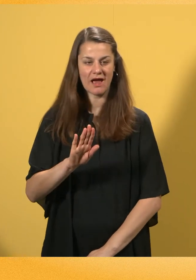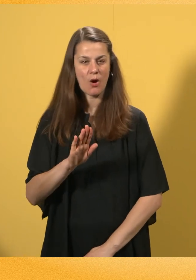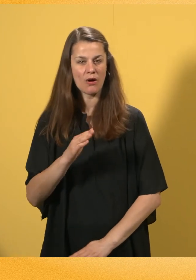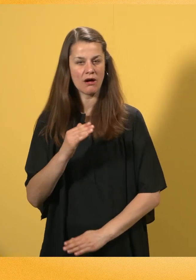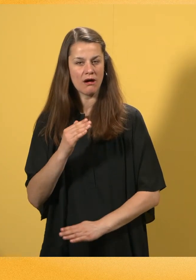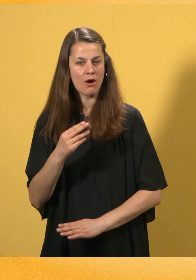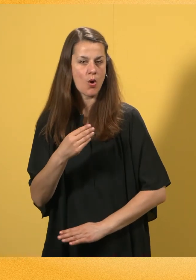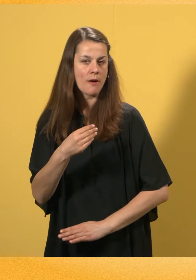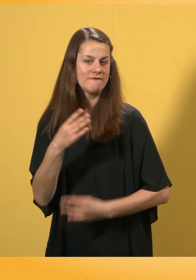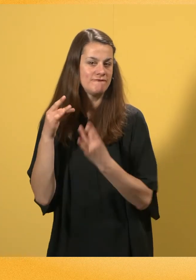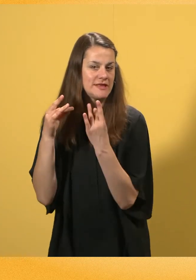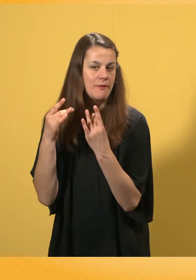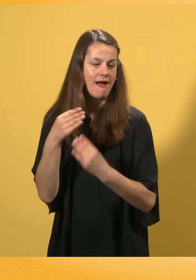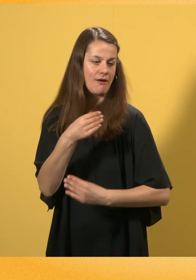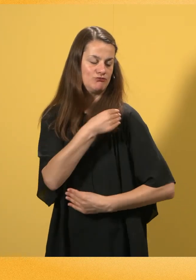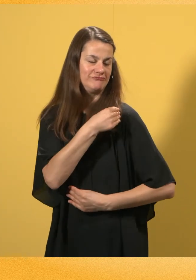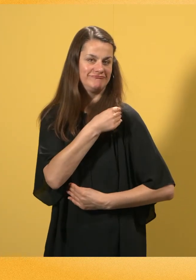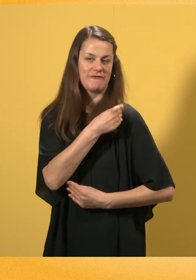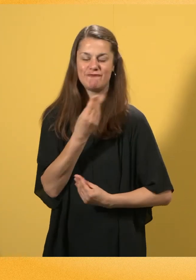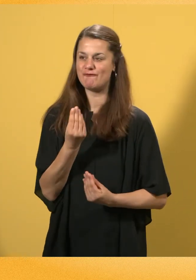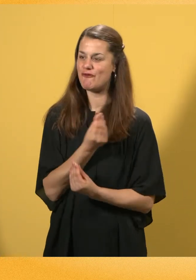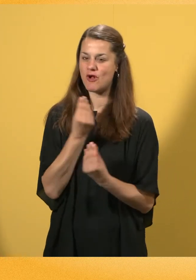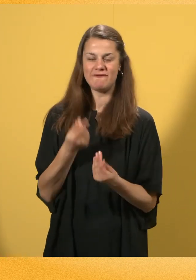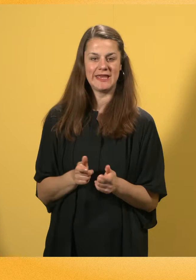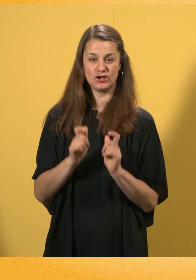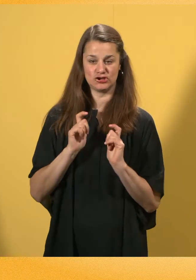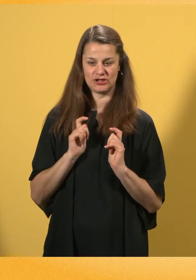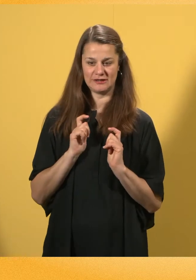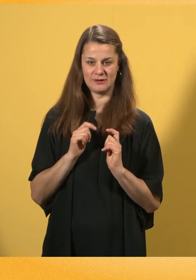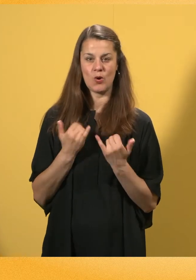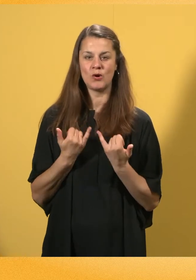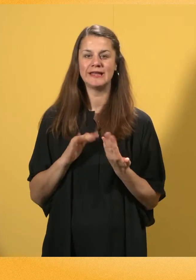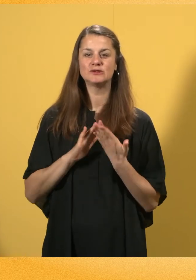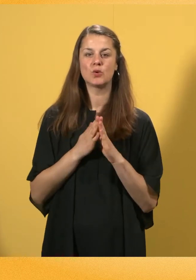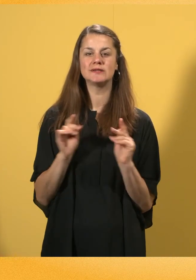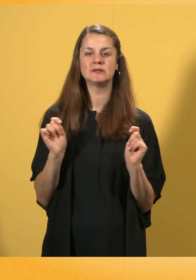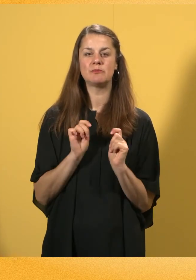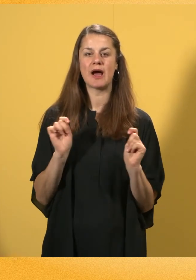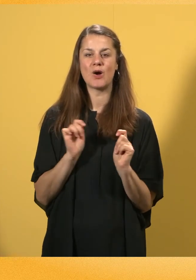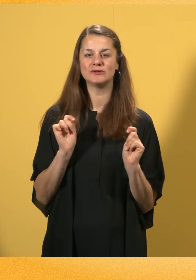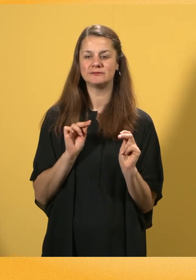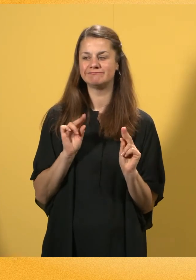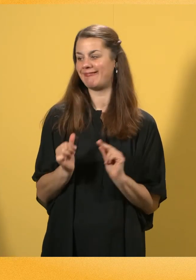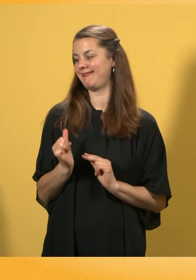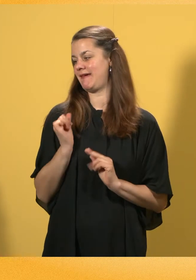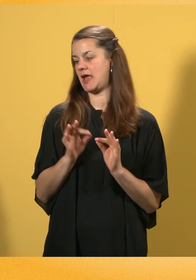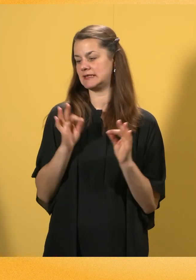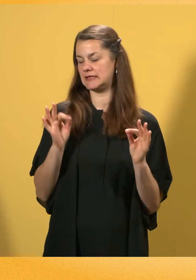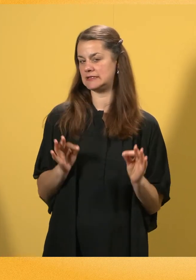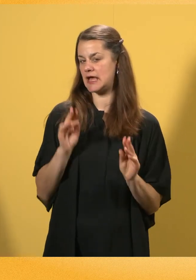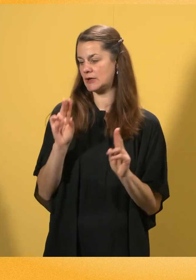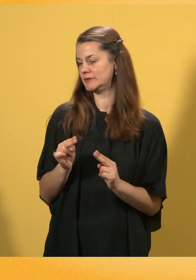Anregungen und auch Rückmeldungen schon. Und ich lade Sie jetzt ein, einmal ganz kurz innezuhalten und nochmal nachzuspüren den gestrigen